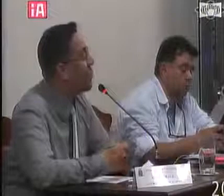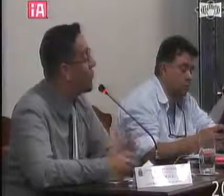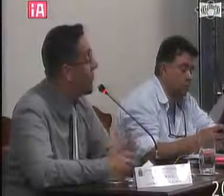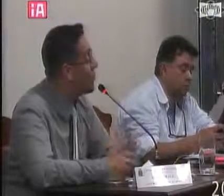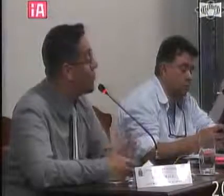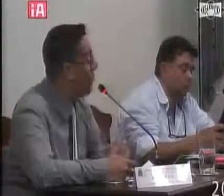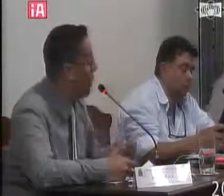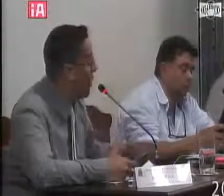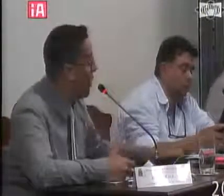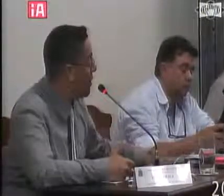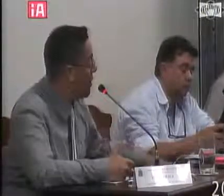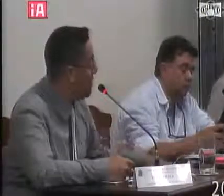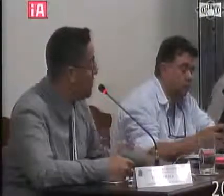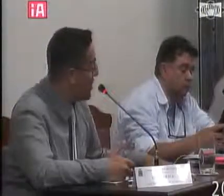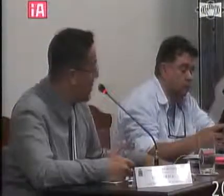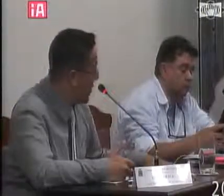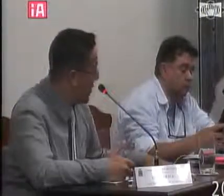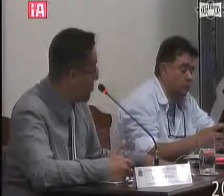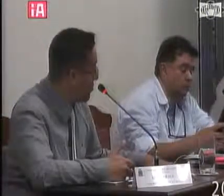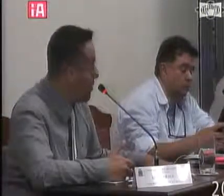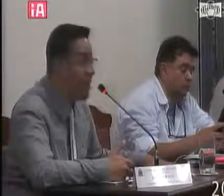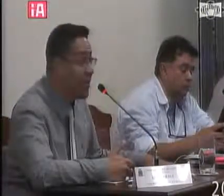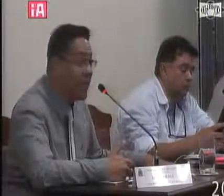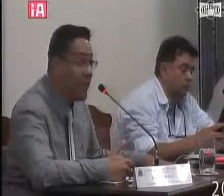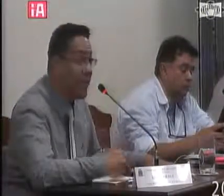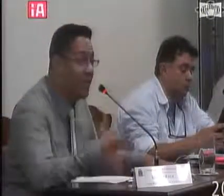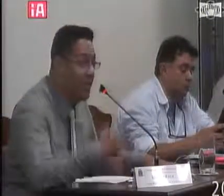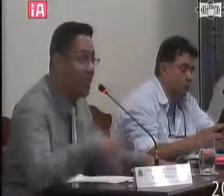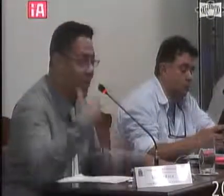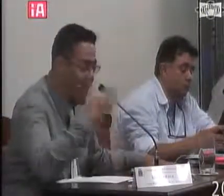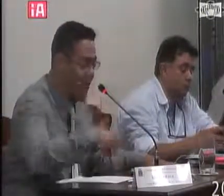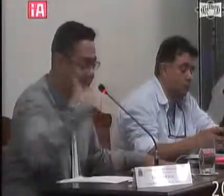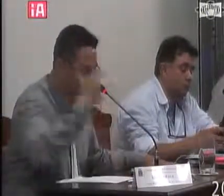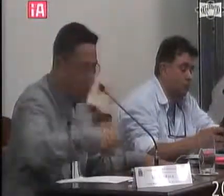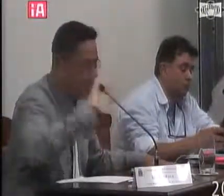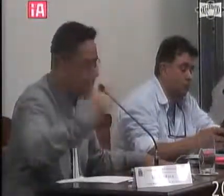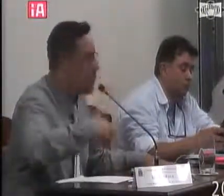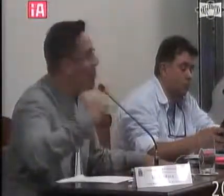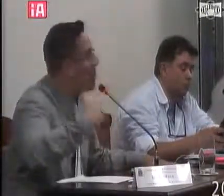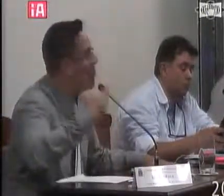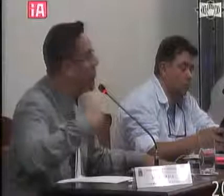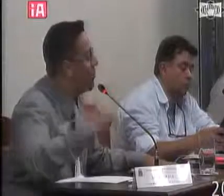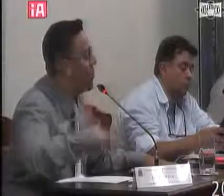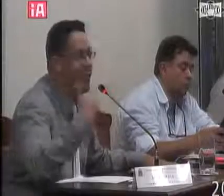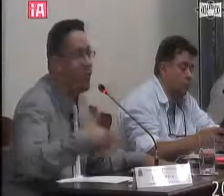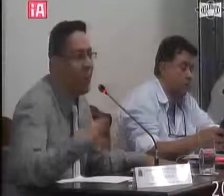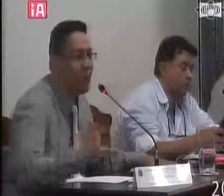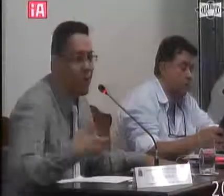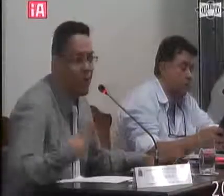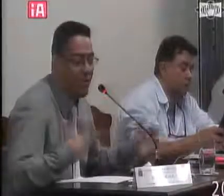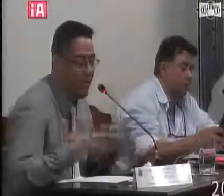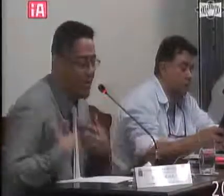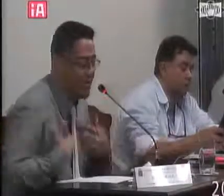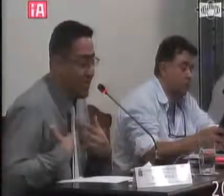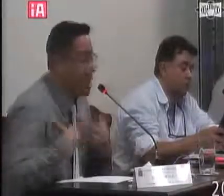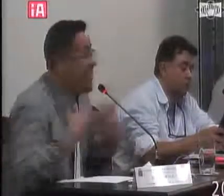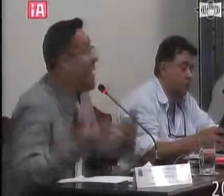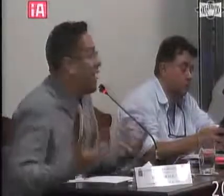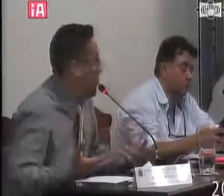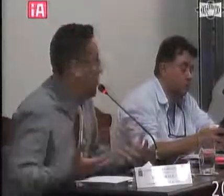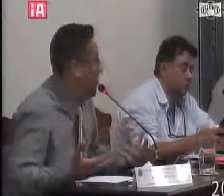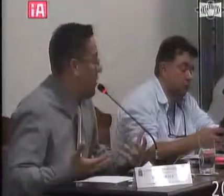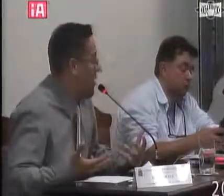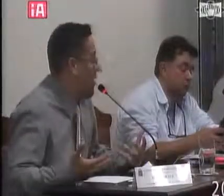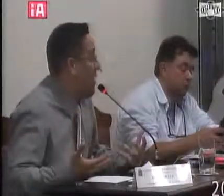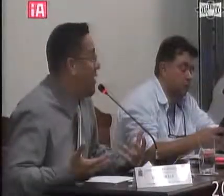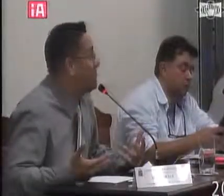dar uma tranquilidade muito melhor, a gente receber isso aqui antes e não ficar lendo número, falando número, que para a gente que não é